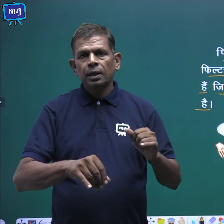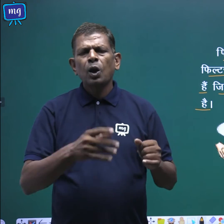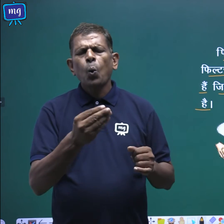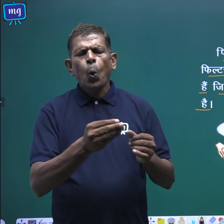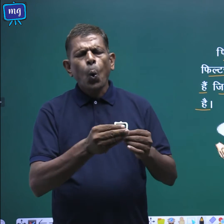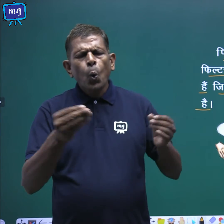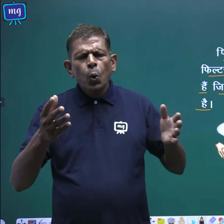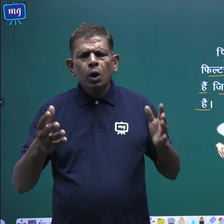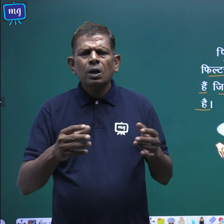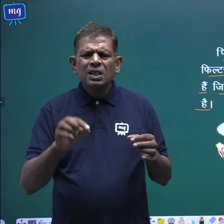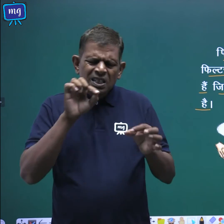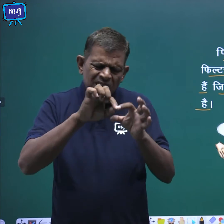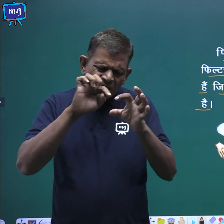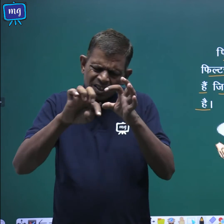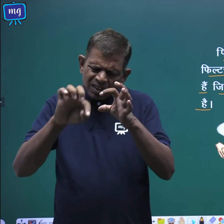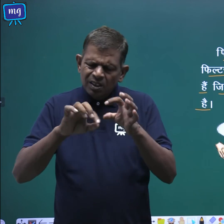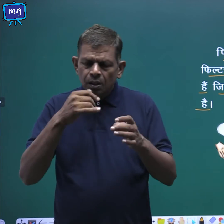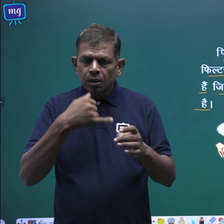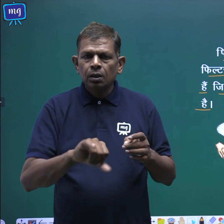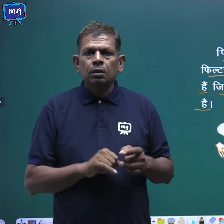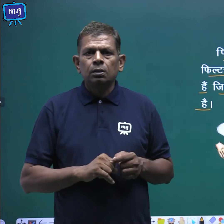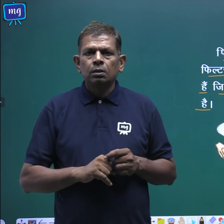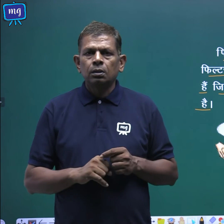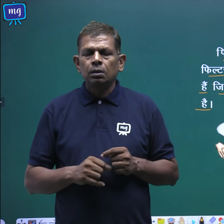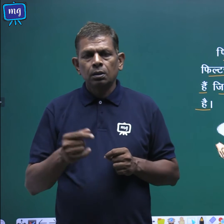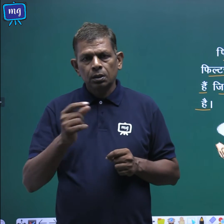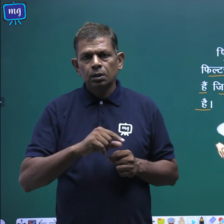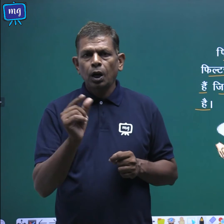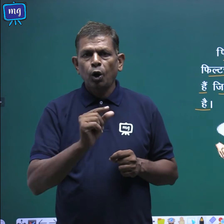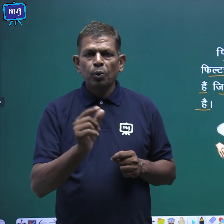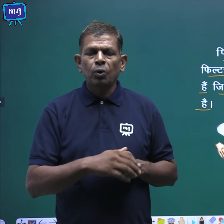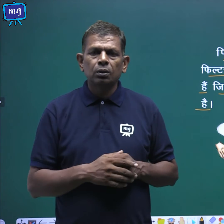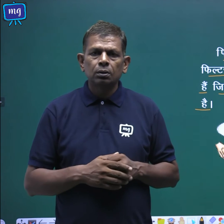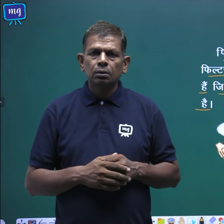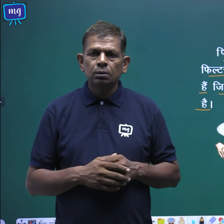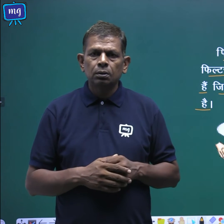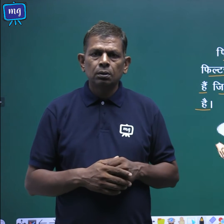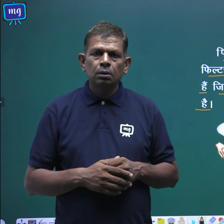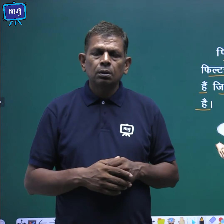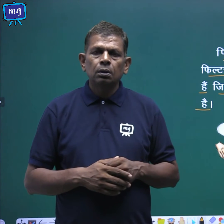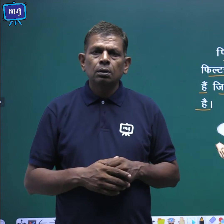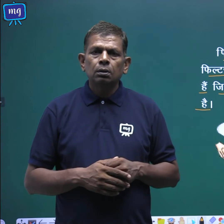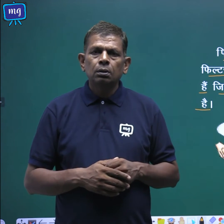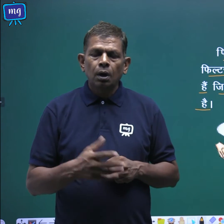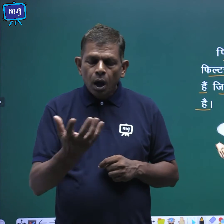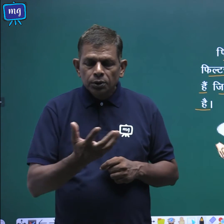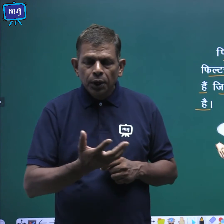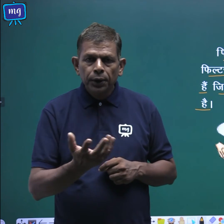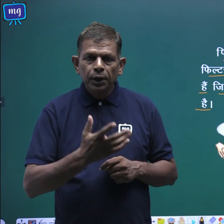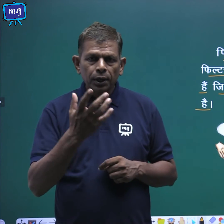छोटे छिद्र होते हैं। इसका उपयोग छानने के लिए करते